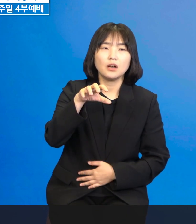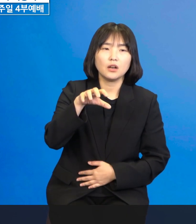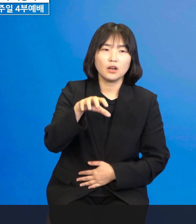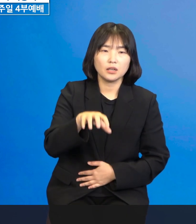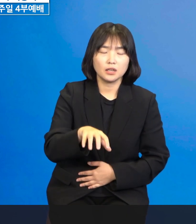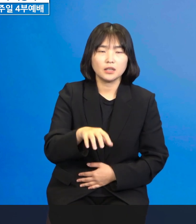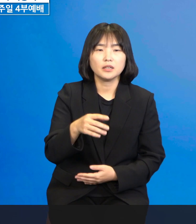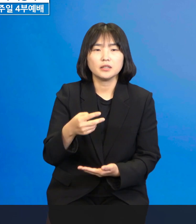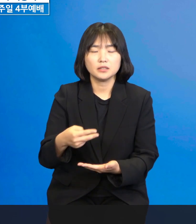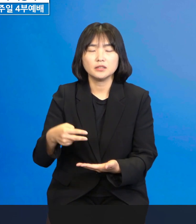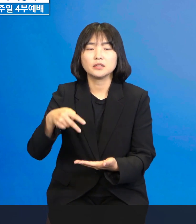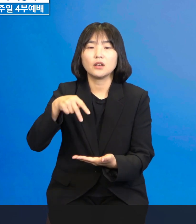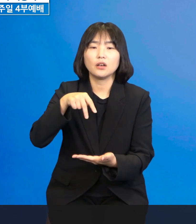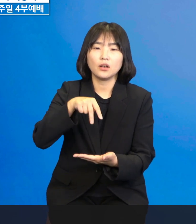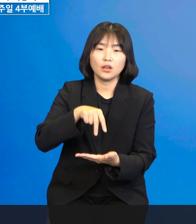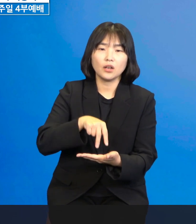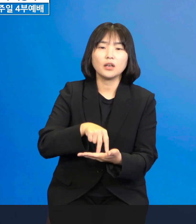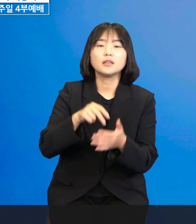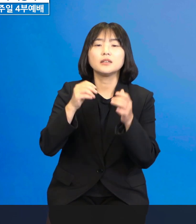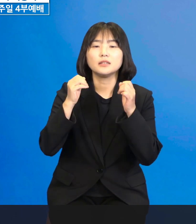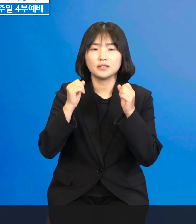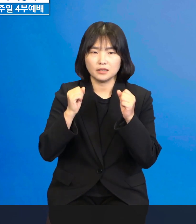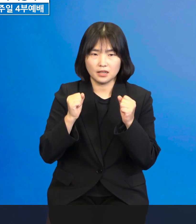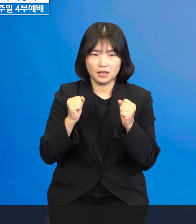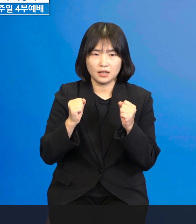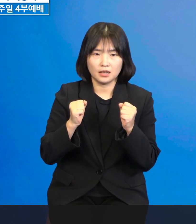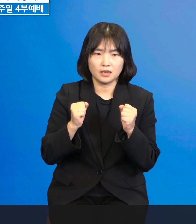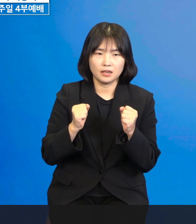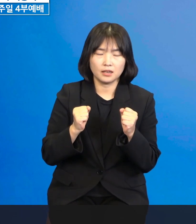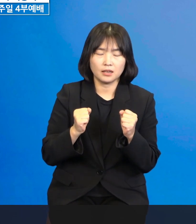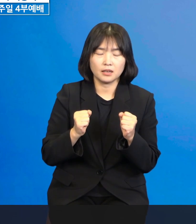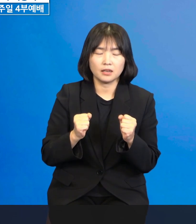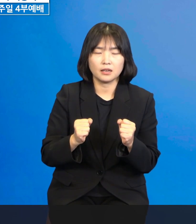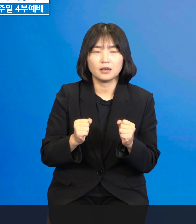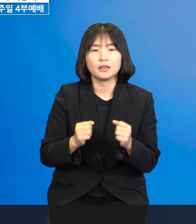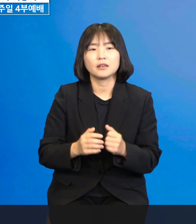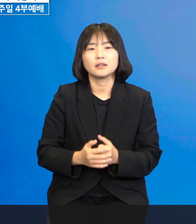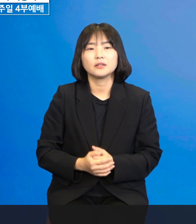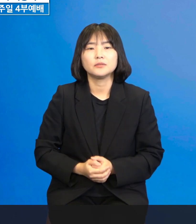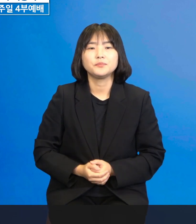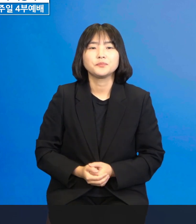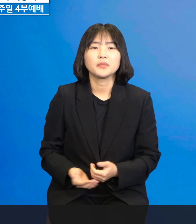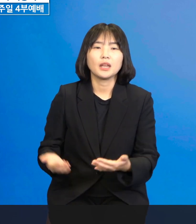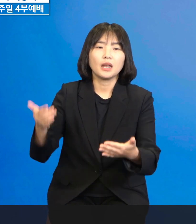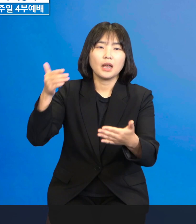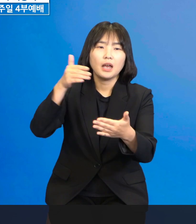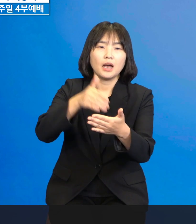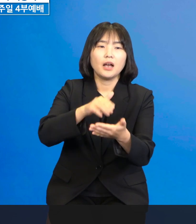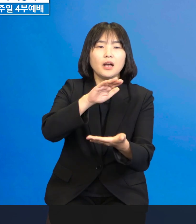지금 여기 서 있네.